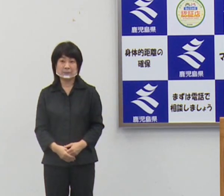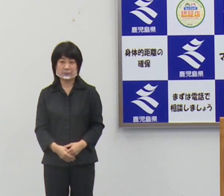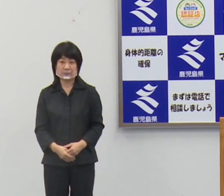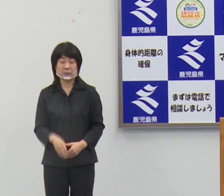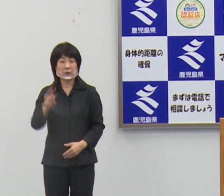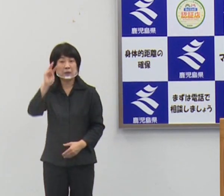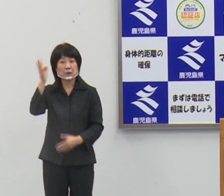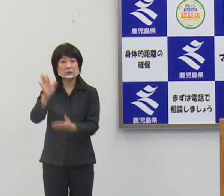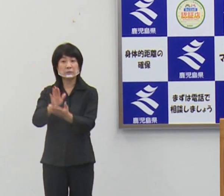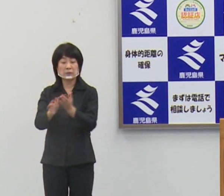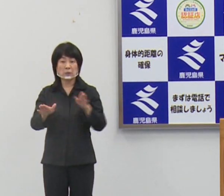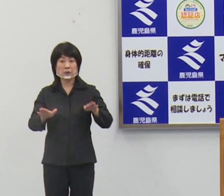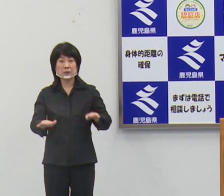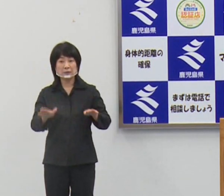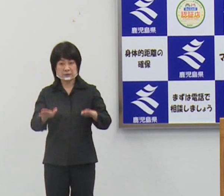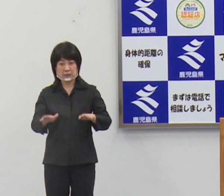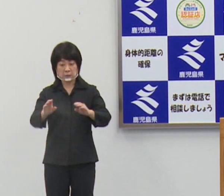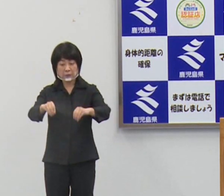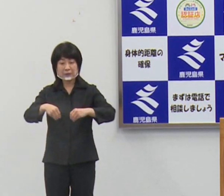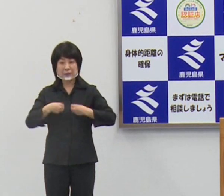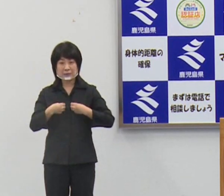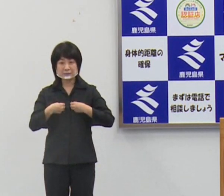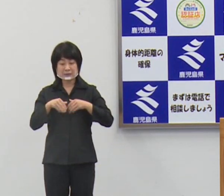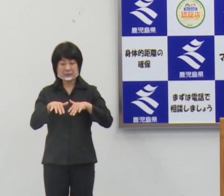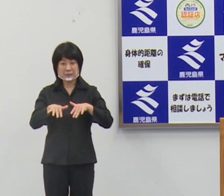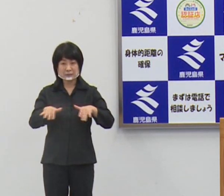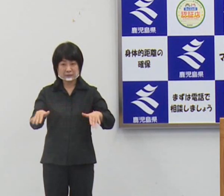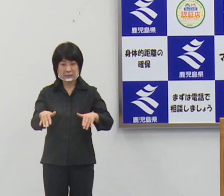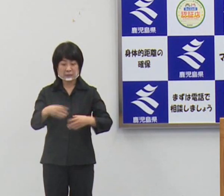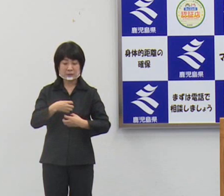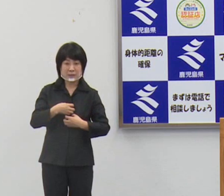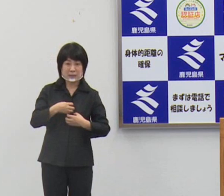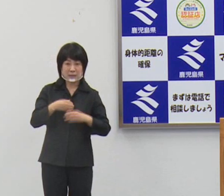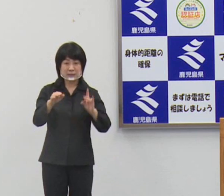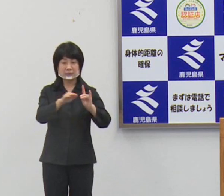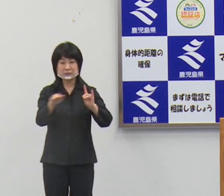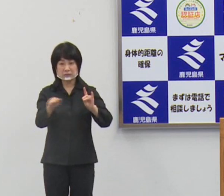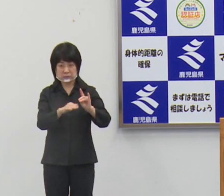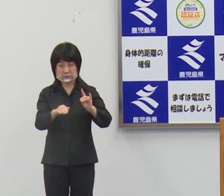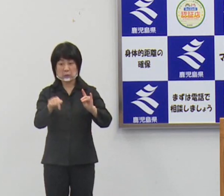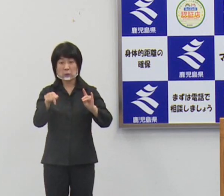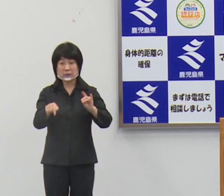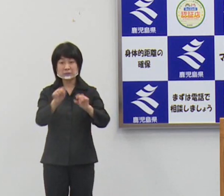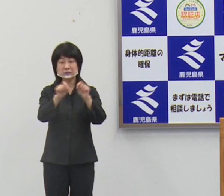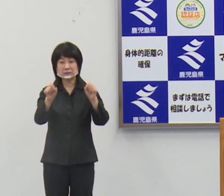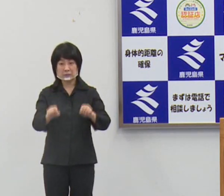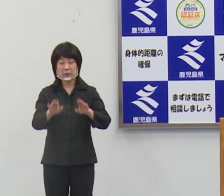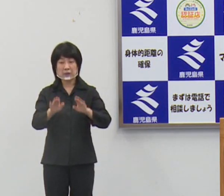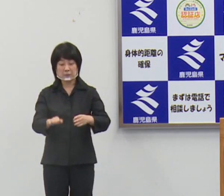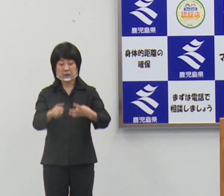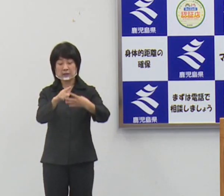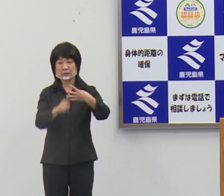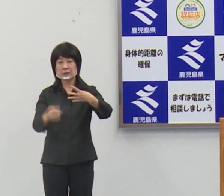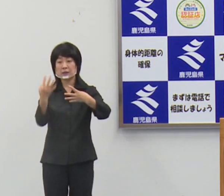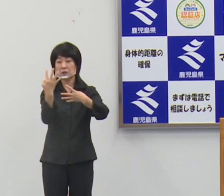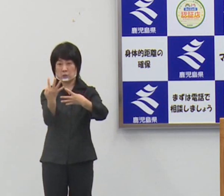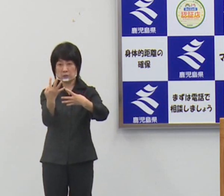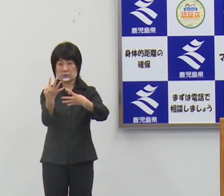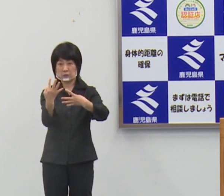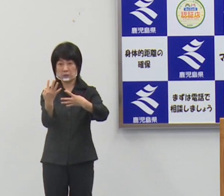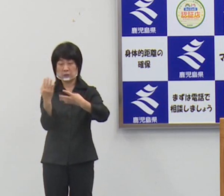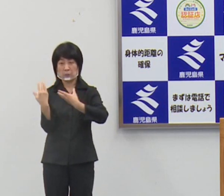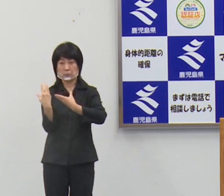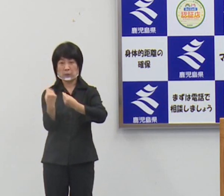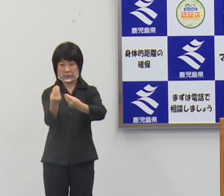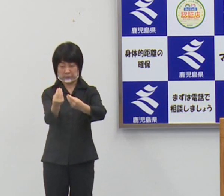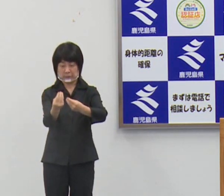本県の現在の感染拡大の警戒基準であるステージにつきましてはステージ4を引き続き継続い